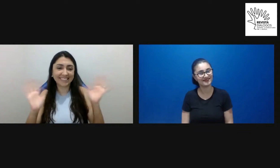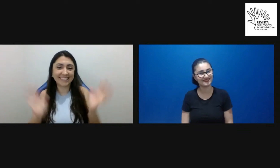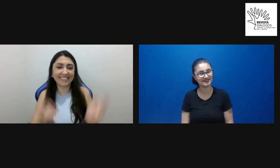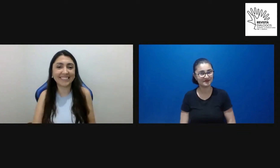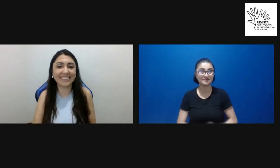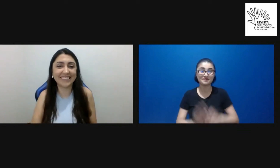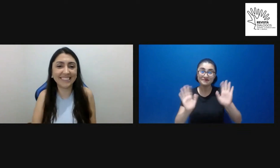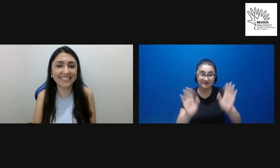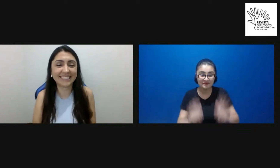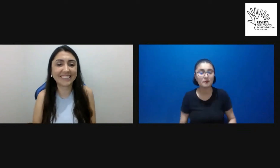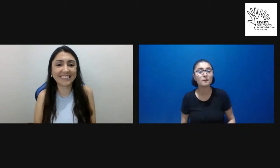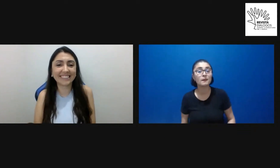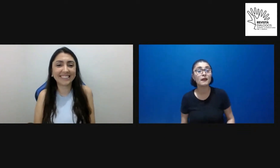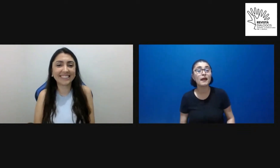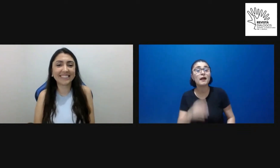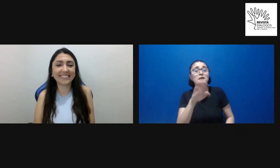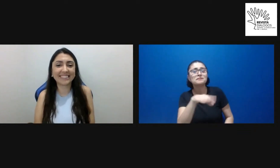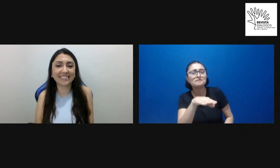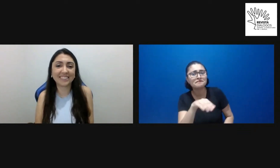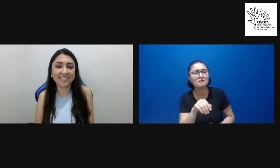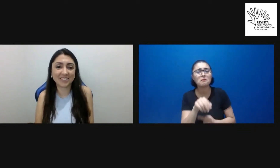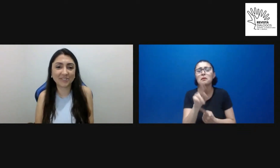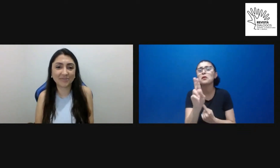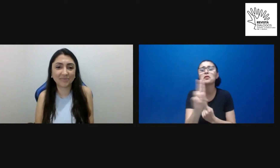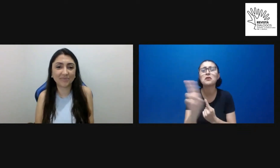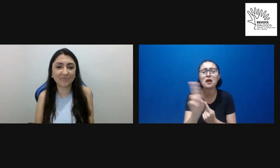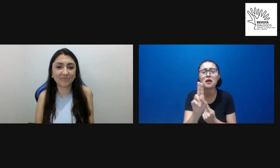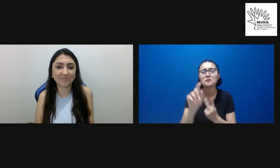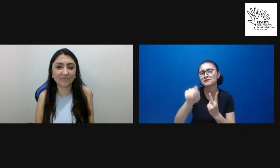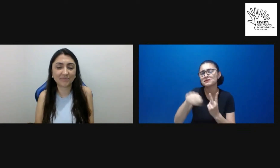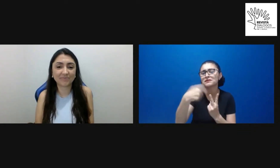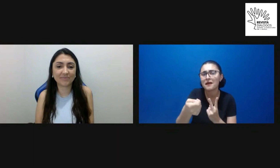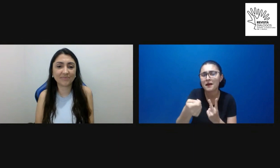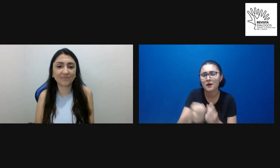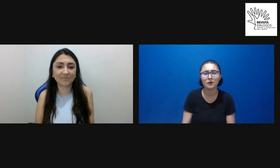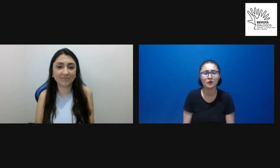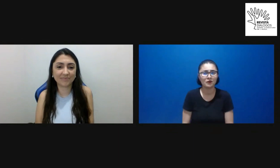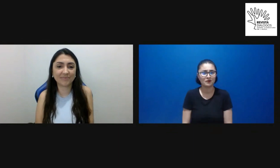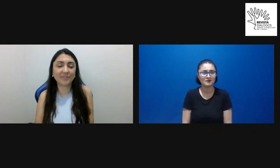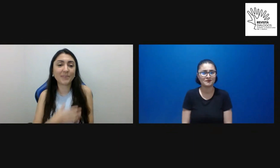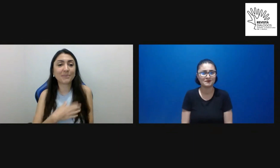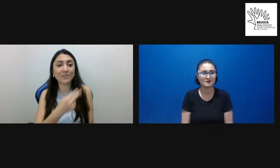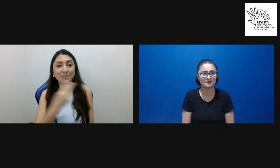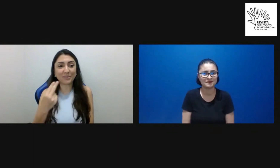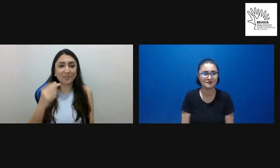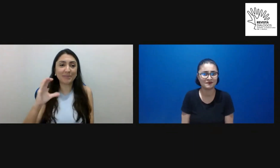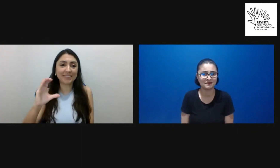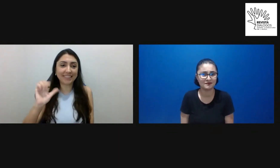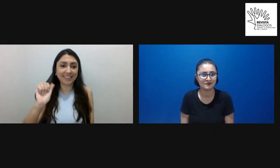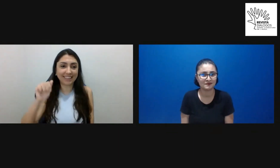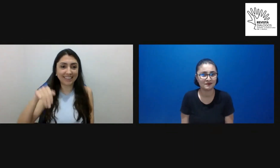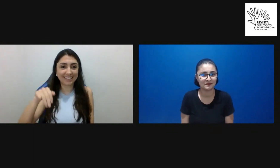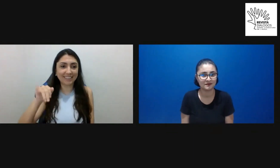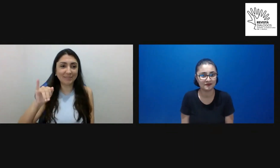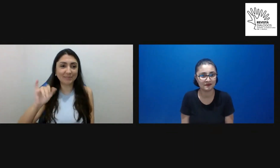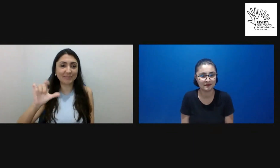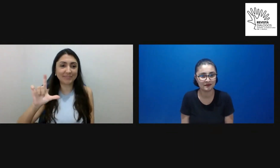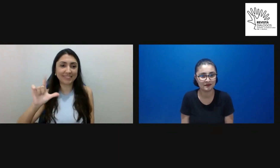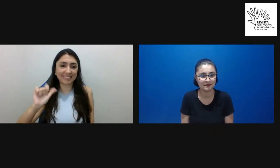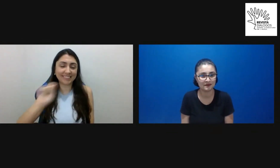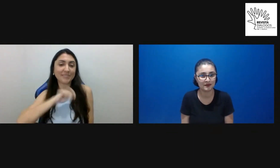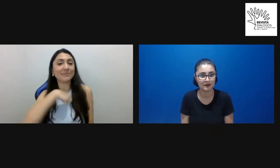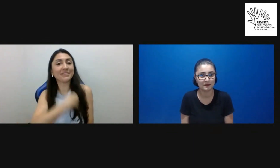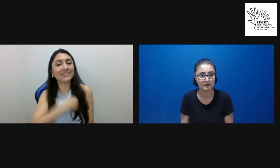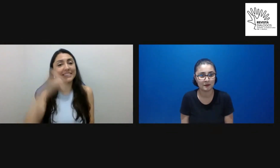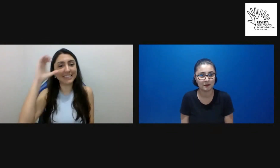Olá! Olá! Qual o seu nome e o seu sinal? Meu nome é Camila